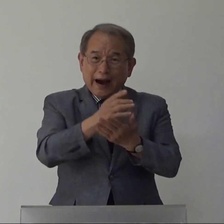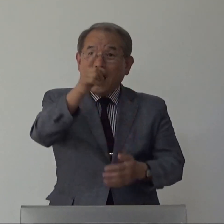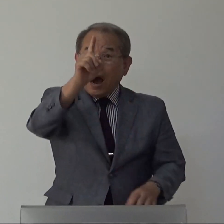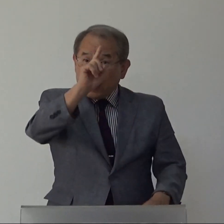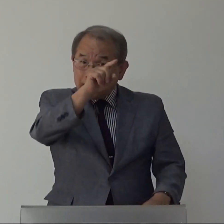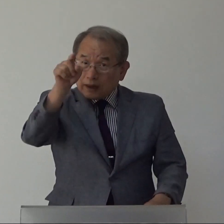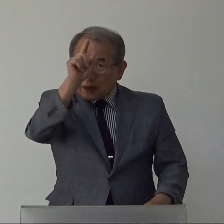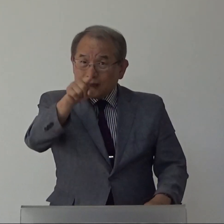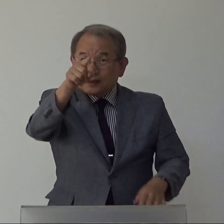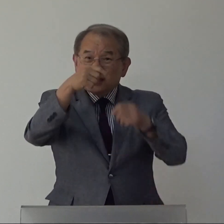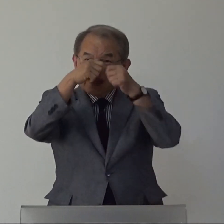상징합니다.